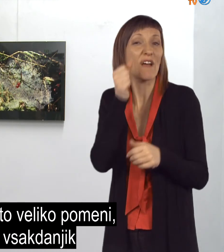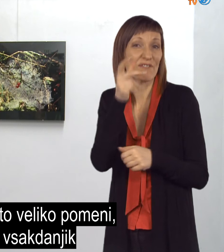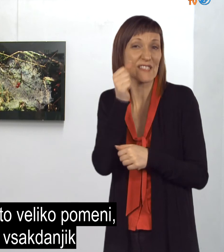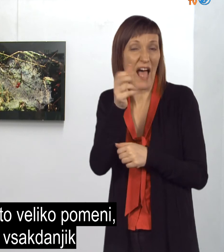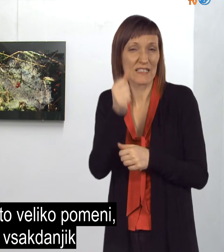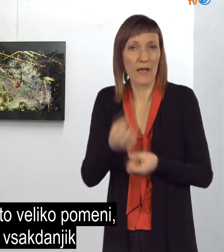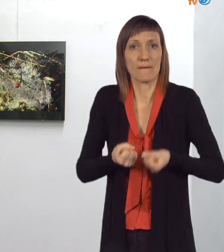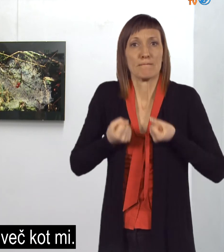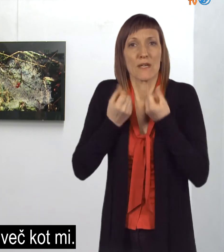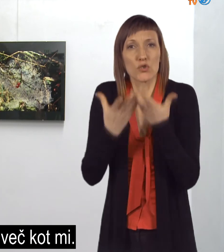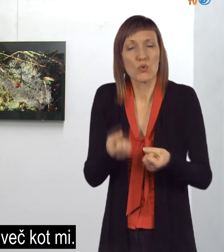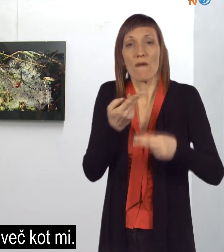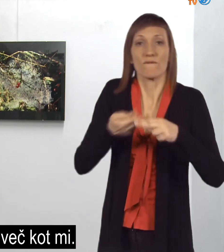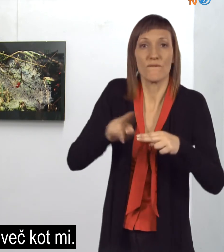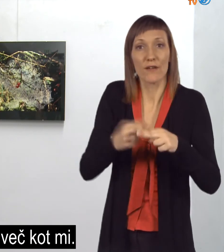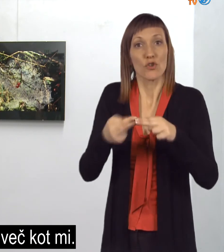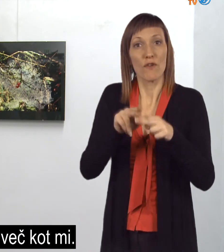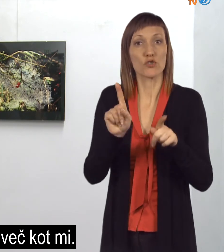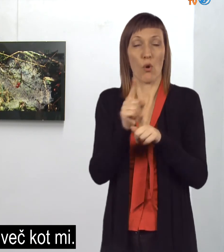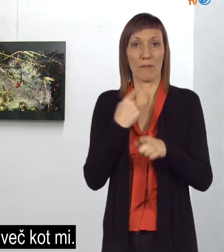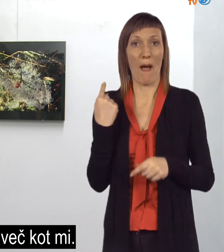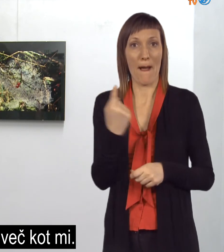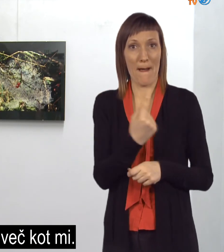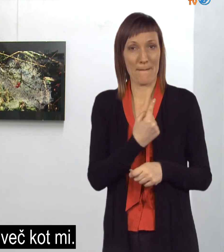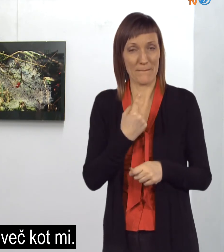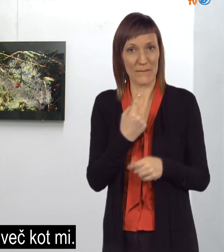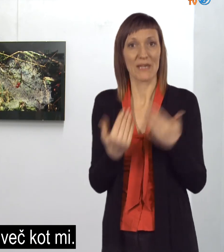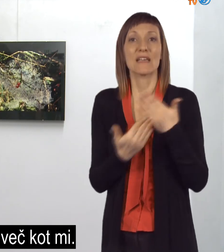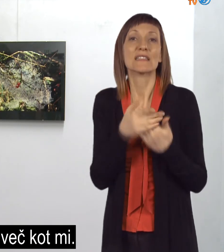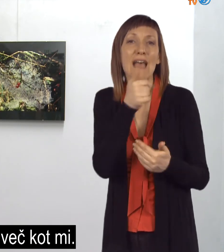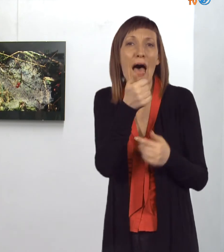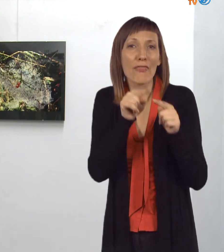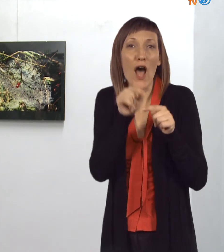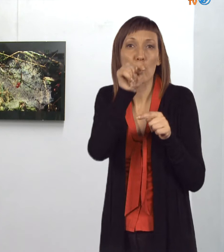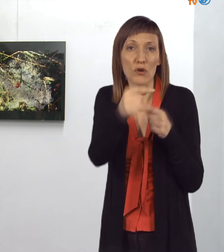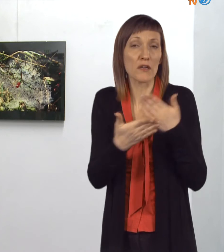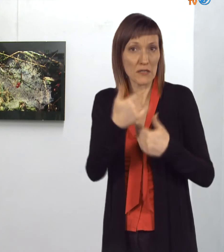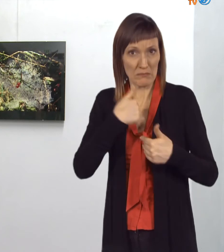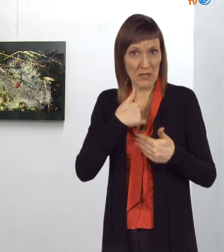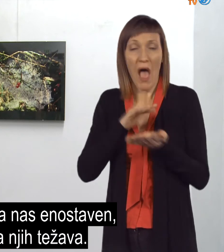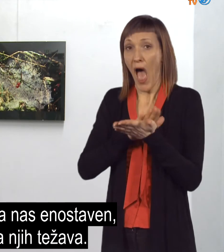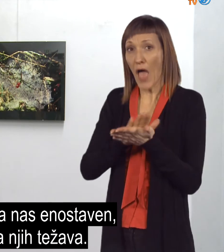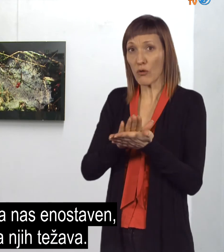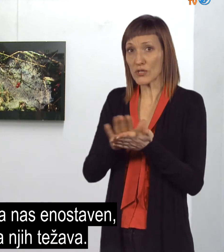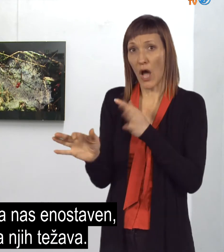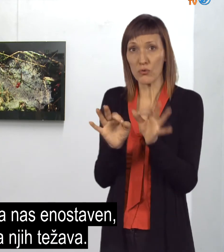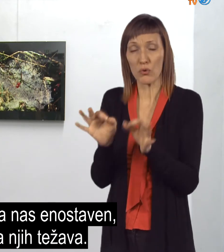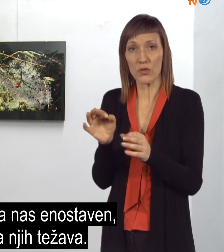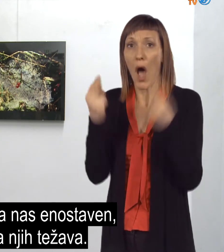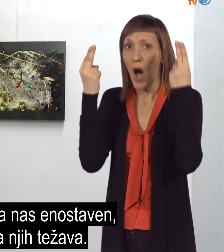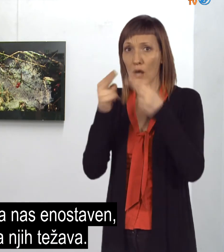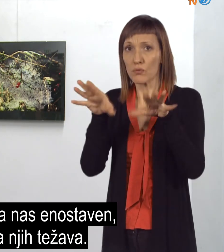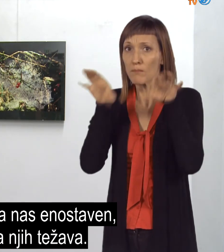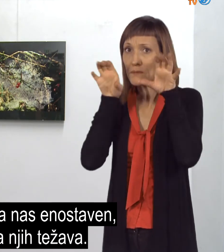moral vsakdanjek vložiti bistveno več kot pa mi za tisti korak, ki je za nas